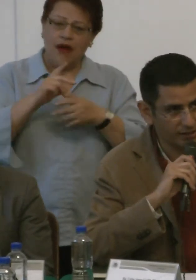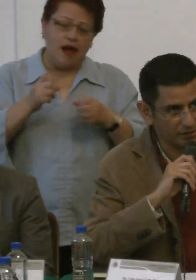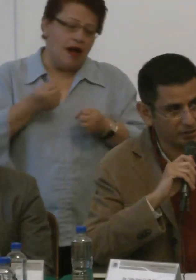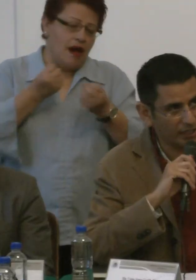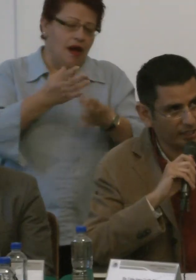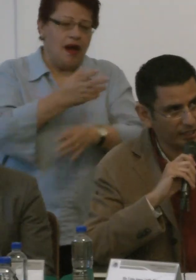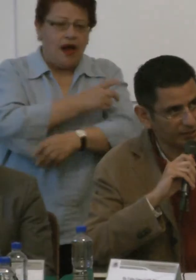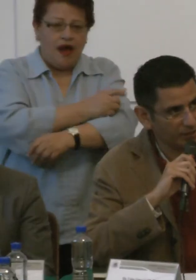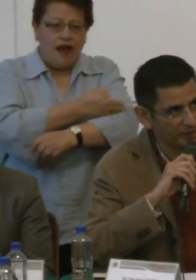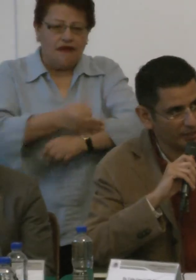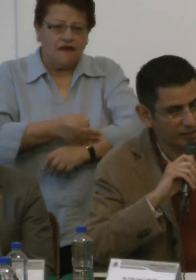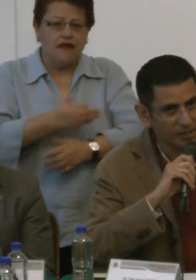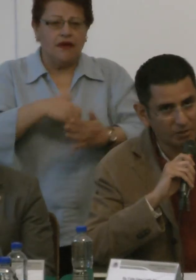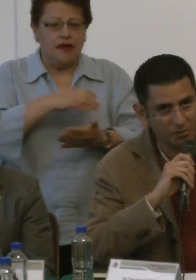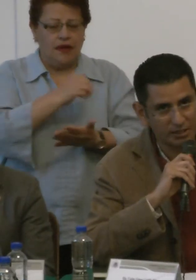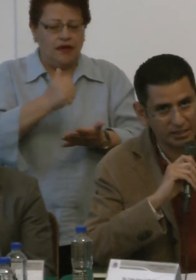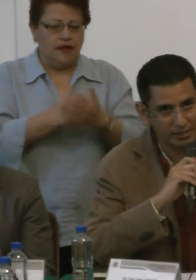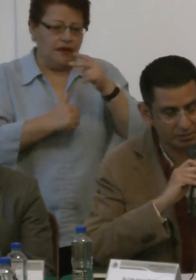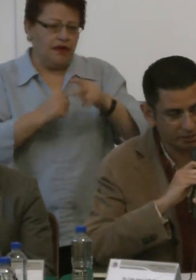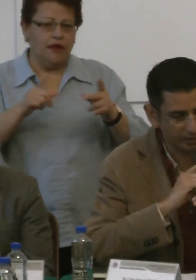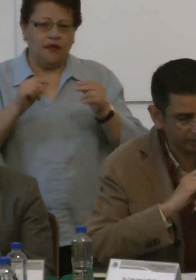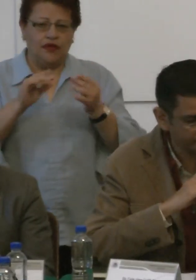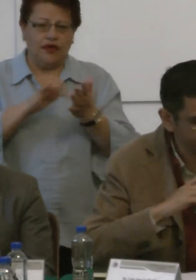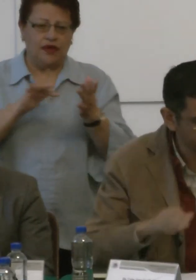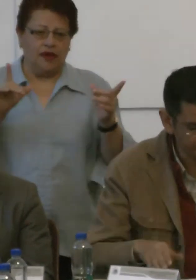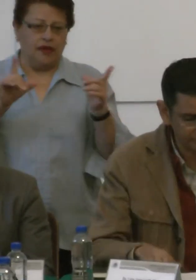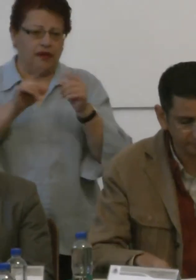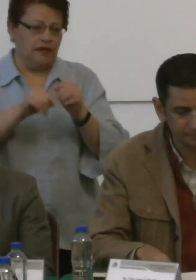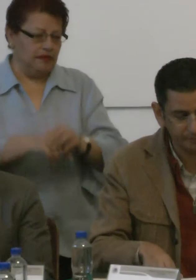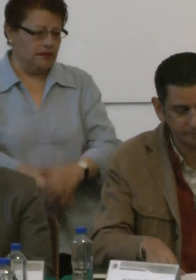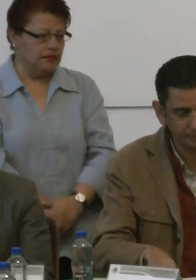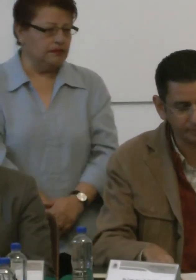de nuestra gran capital. Muchas gracias, buen día.